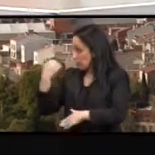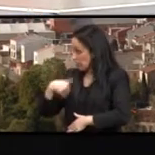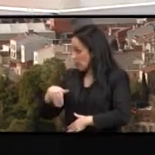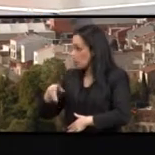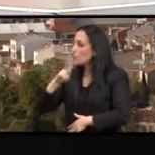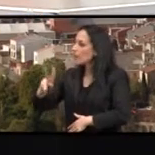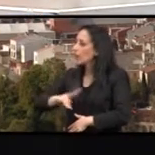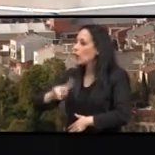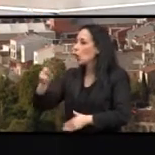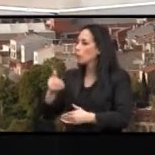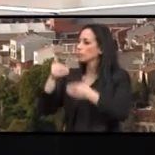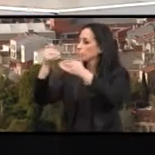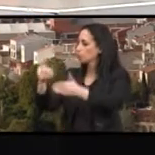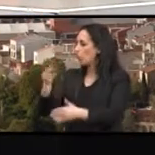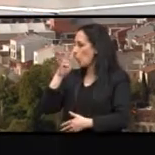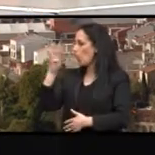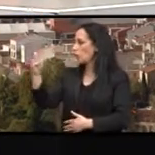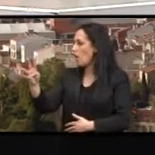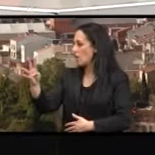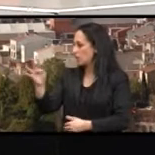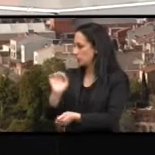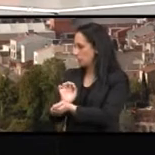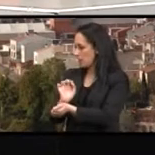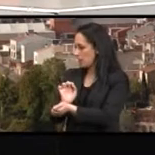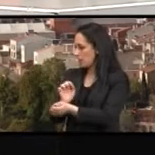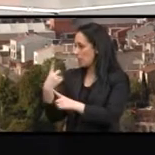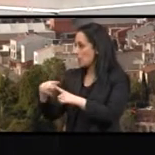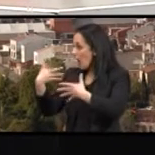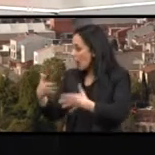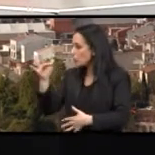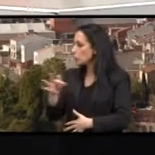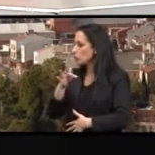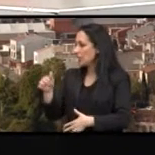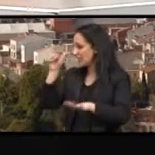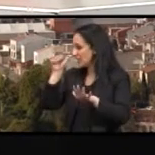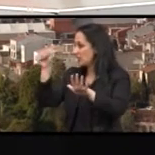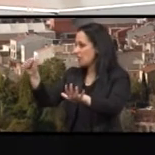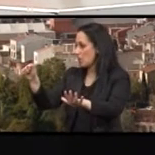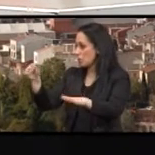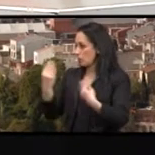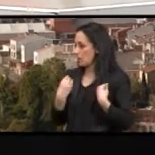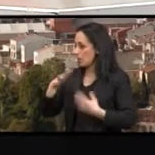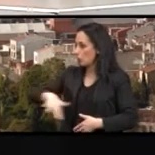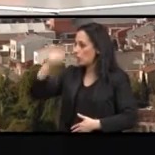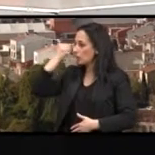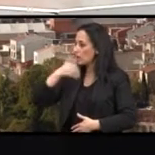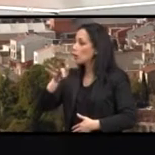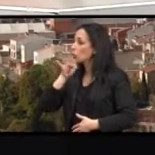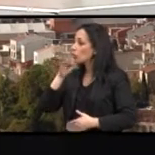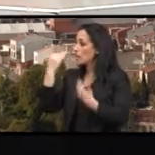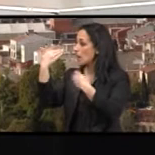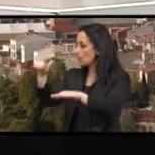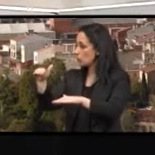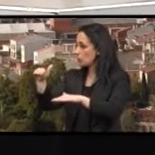I bueno, llavors... Que ja... Ara quants en porta, Roser, perdona? 6 anys. I encara no hi ha pis? No, que va,